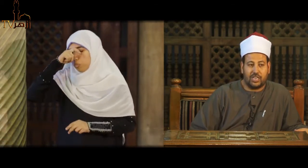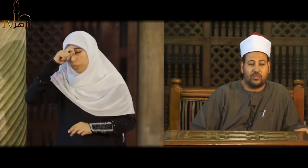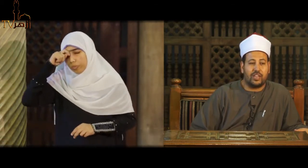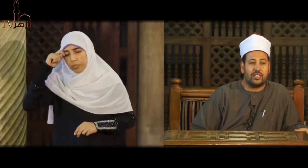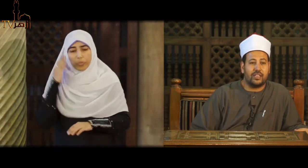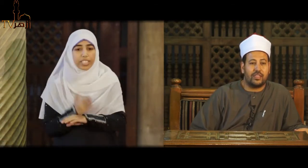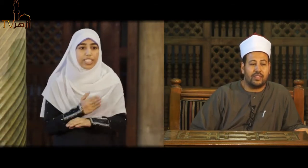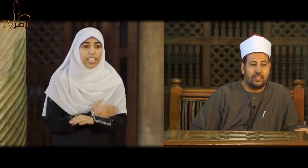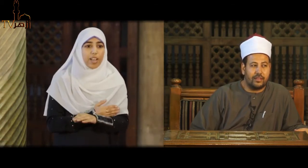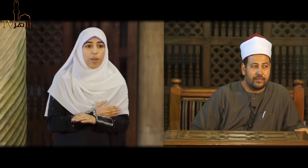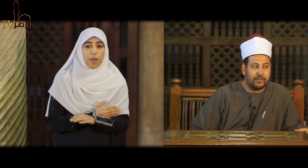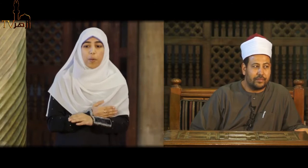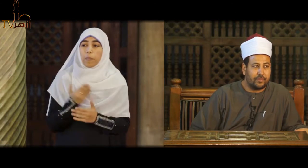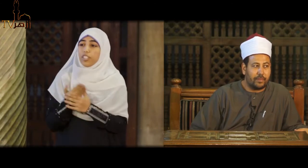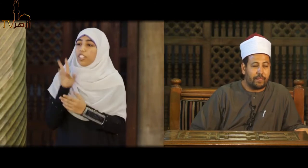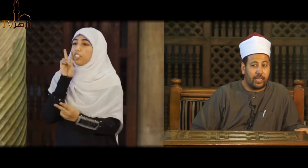الشاهد في الحديث